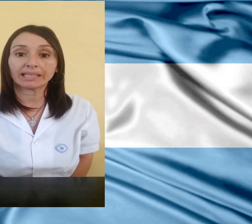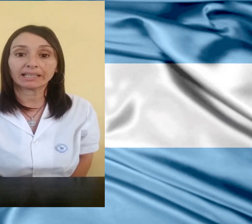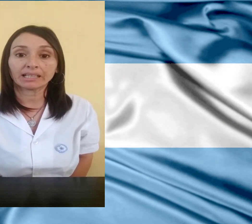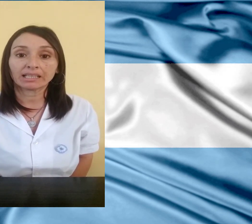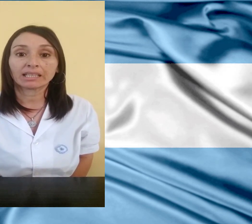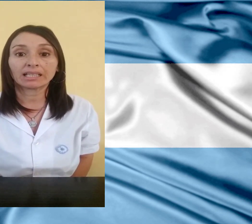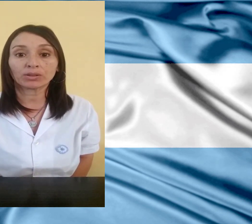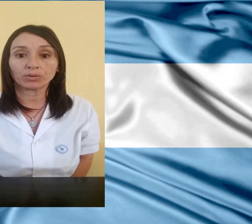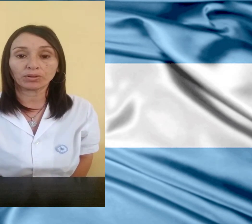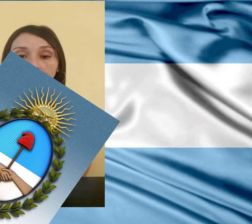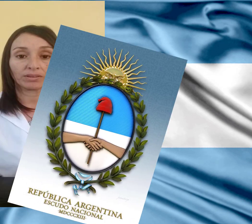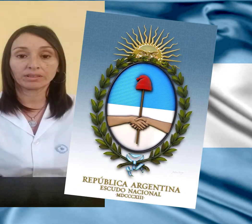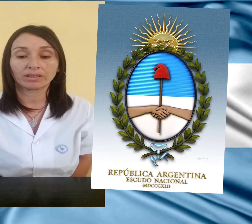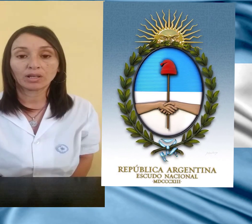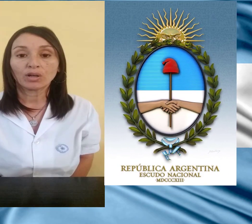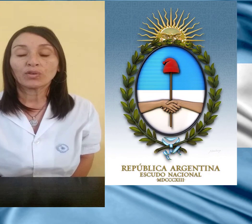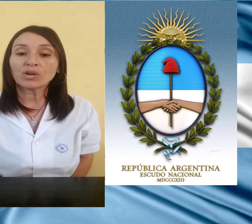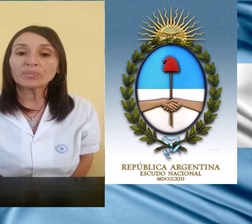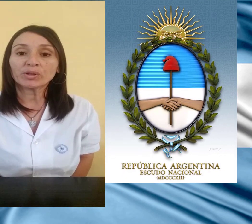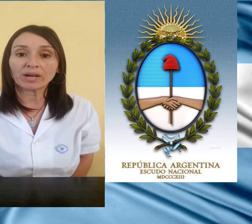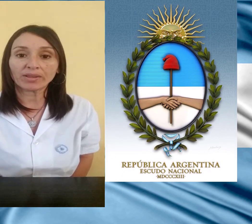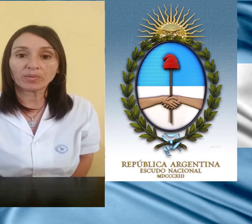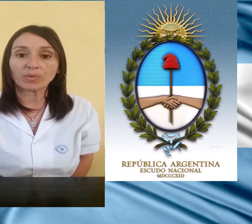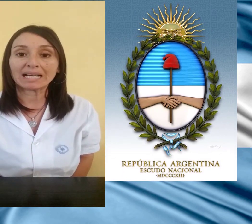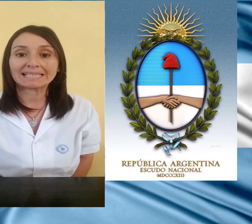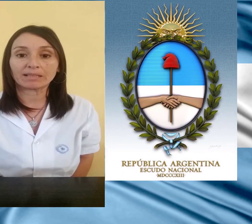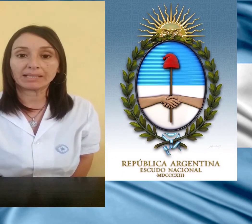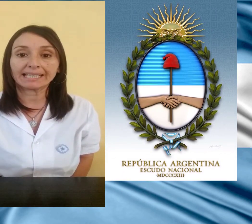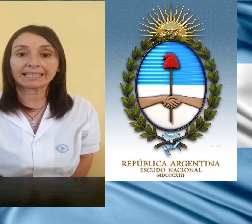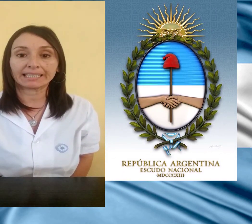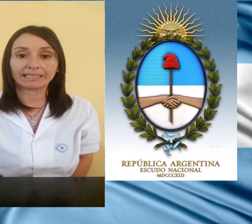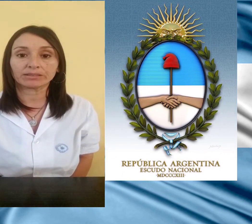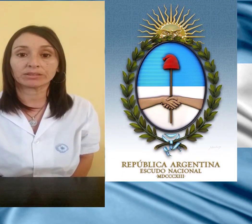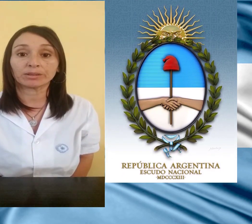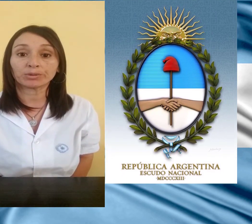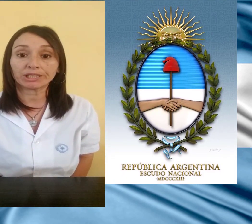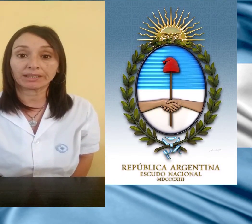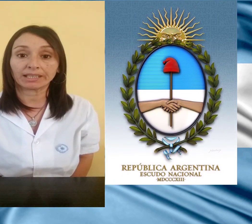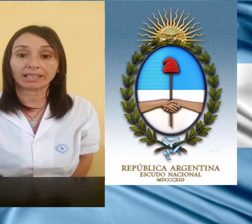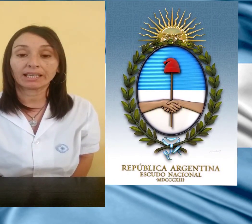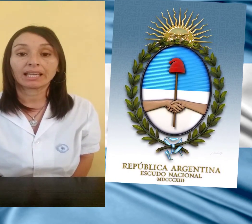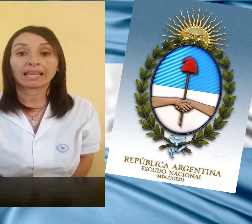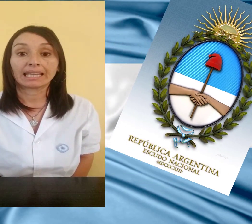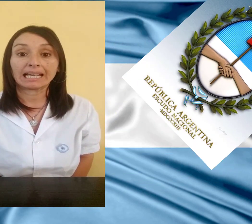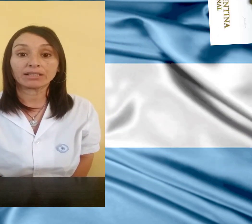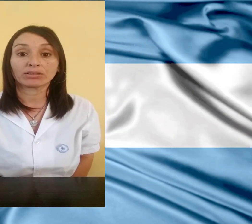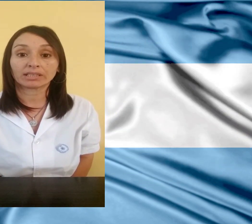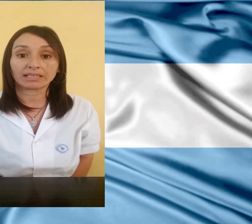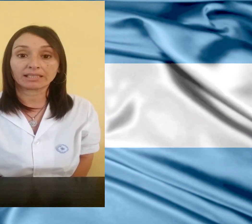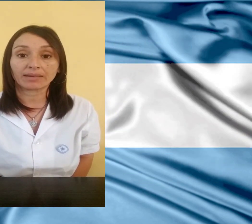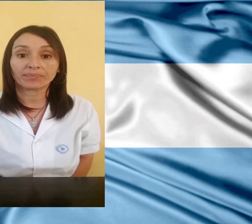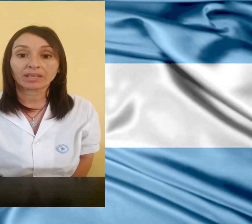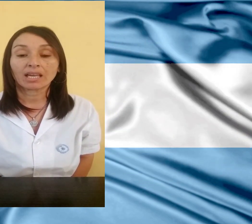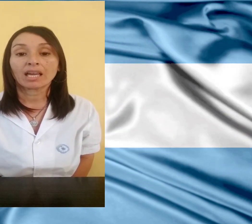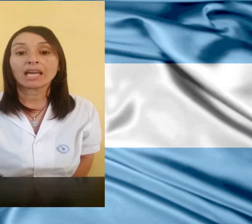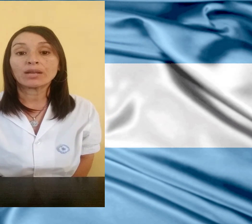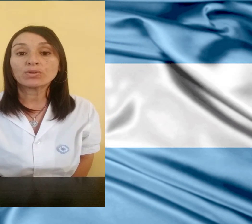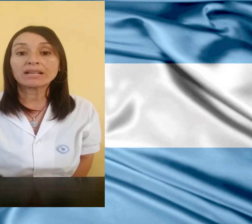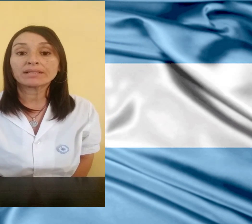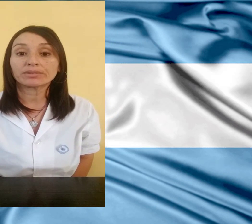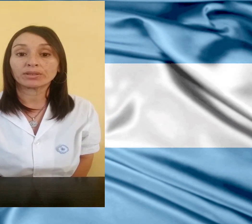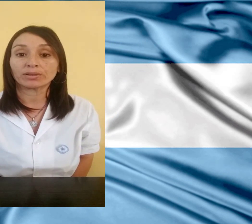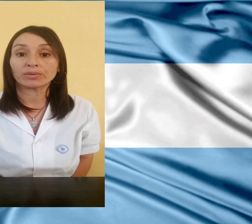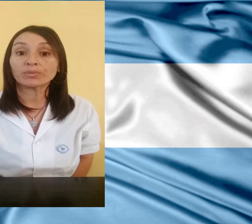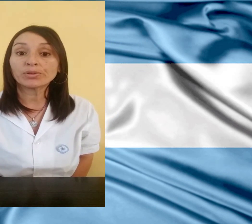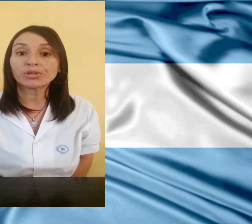la bandera y el escudo. Fue aprobado por la Asamblea General Constituyente del año 13 en